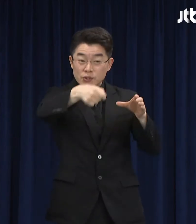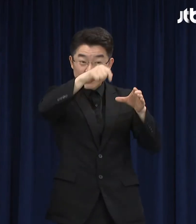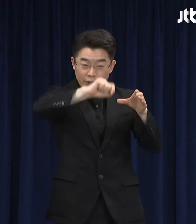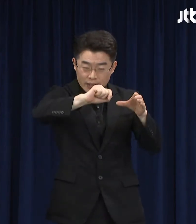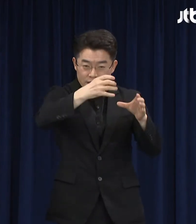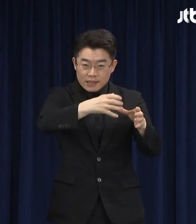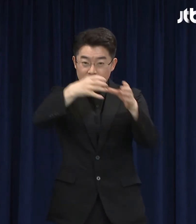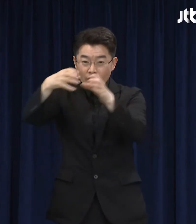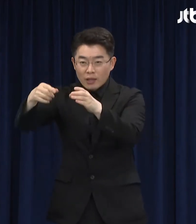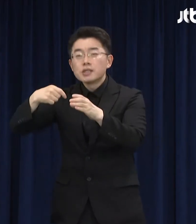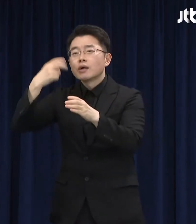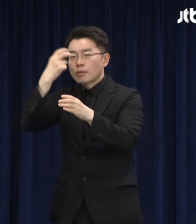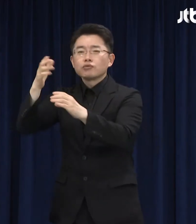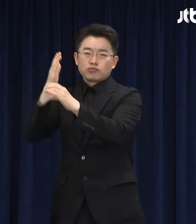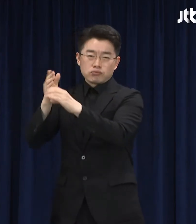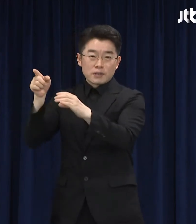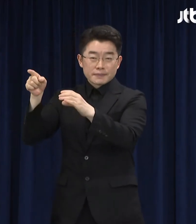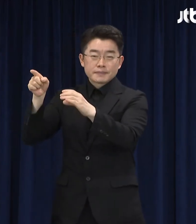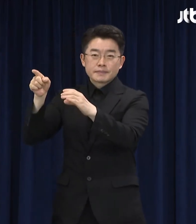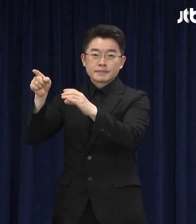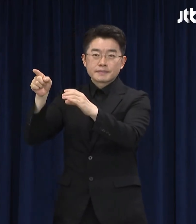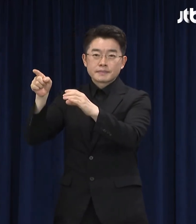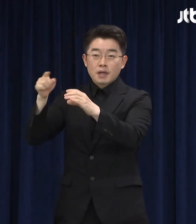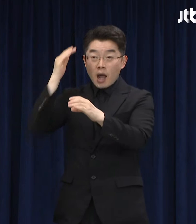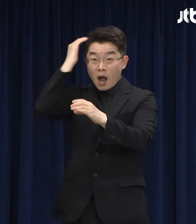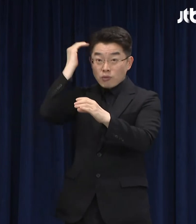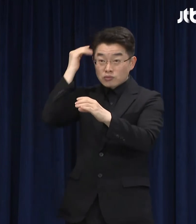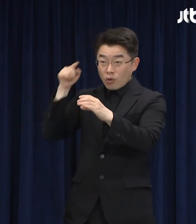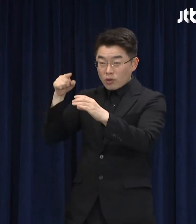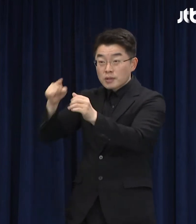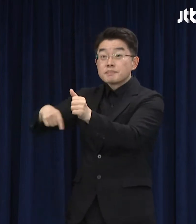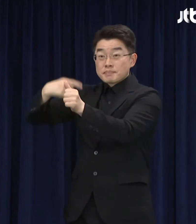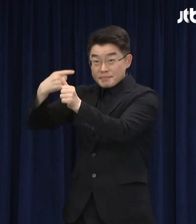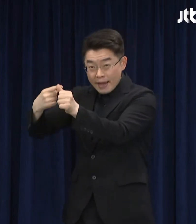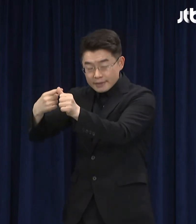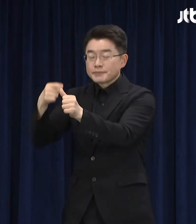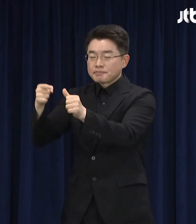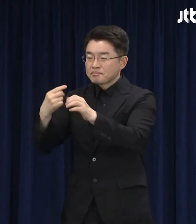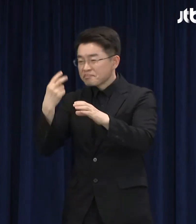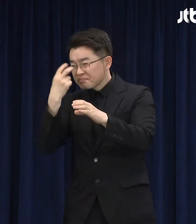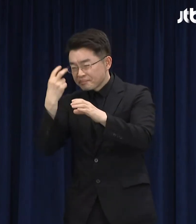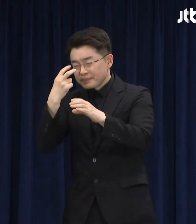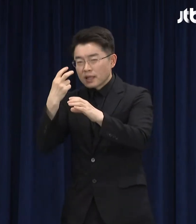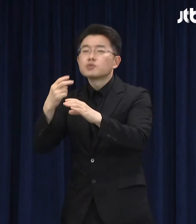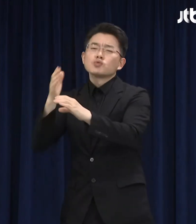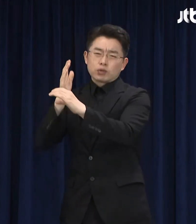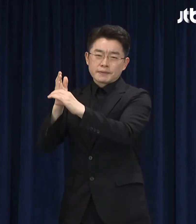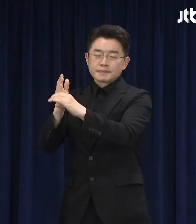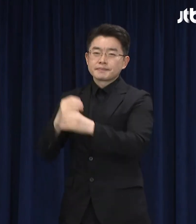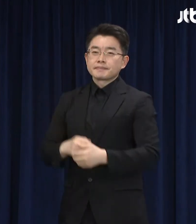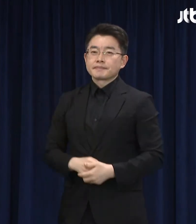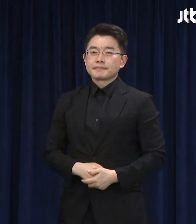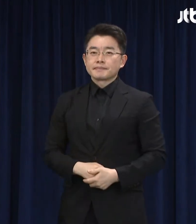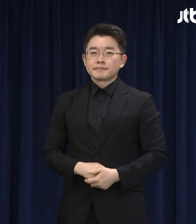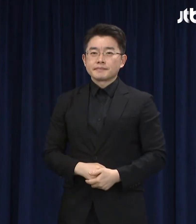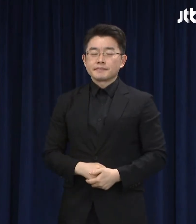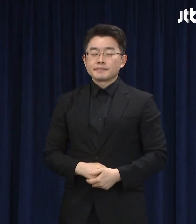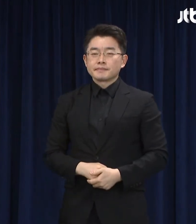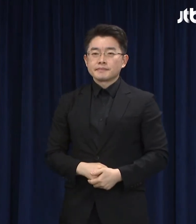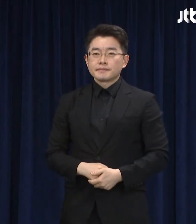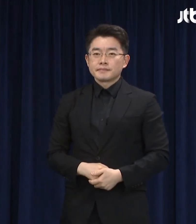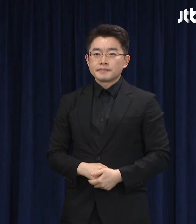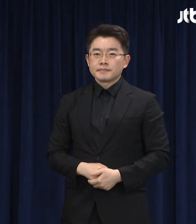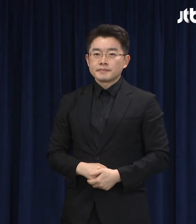검증하고 있는 부분이 있습니다. 저희도 원자력 안전기술원이 참여해서 시료 분석을 하고 있는데요.